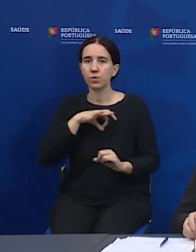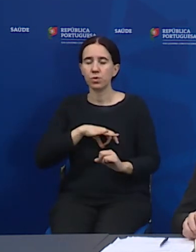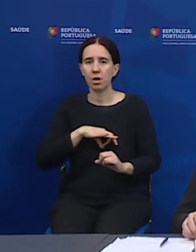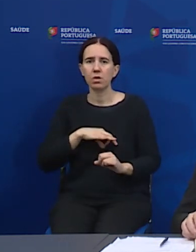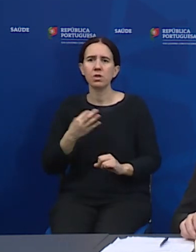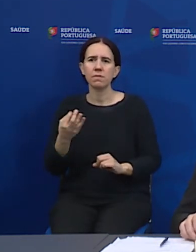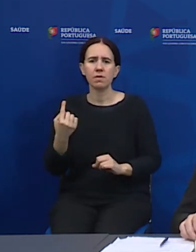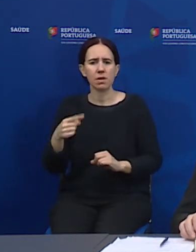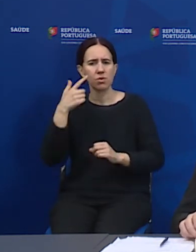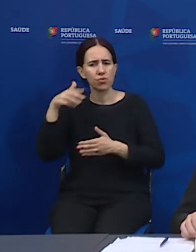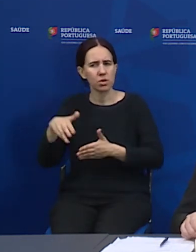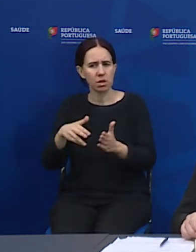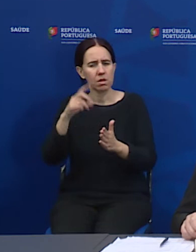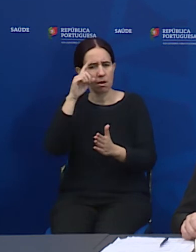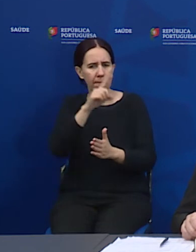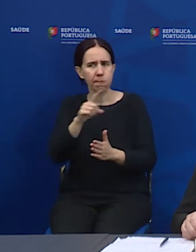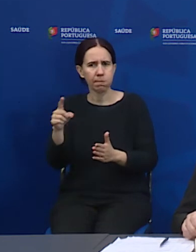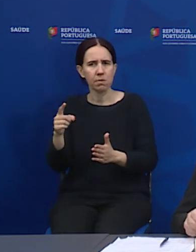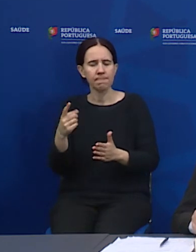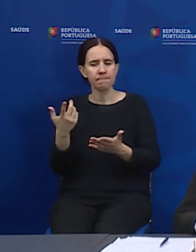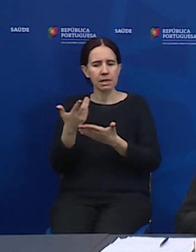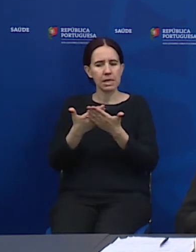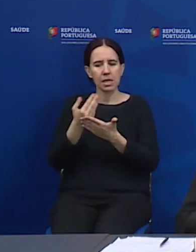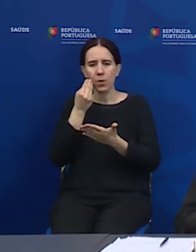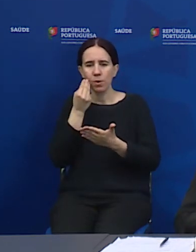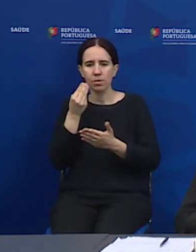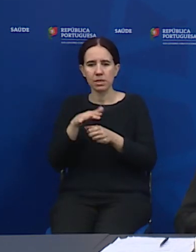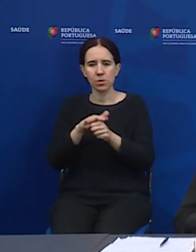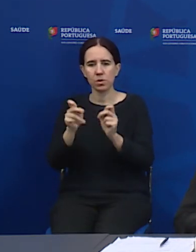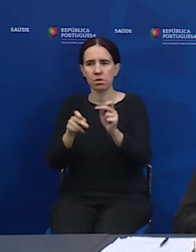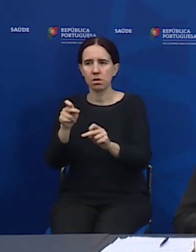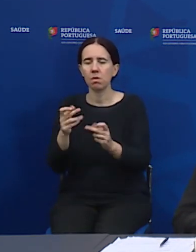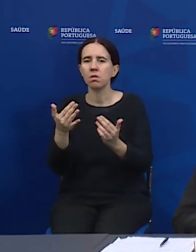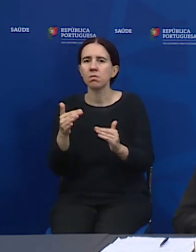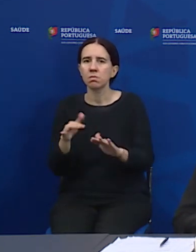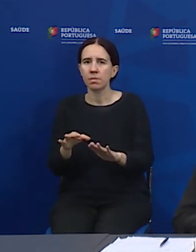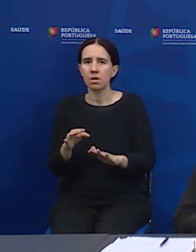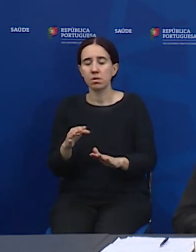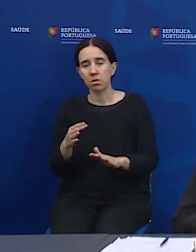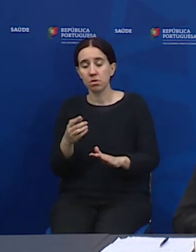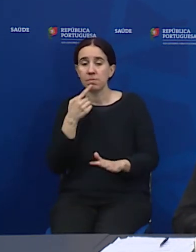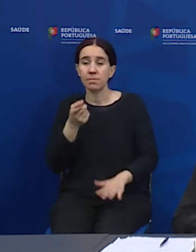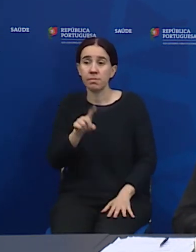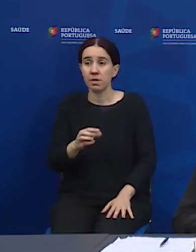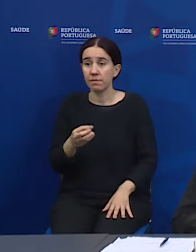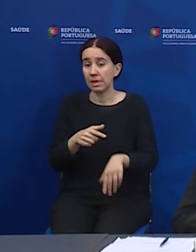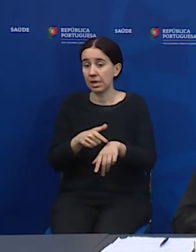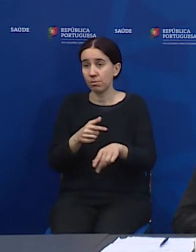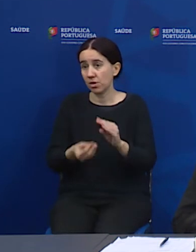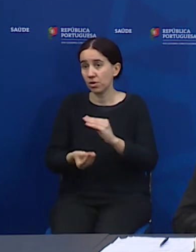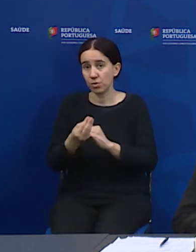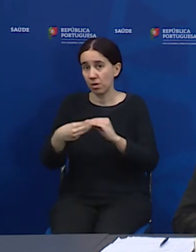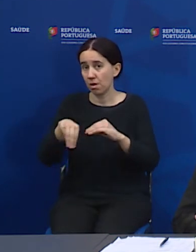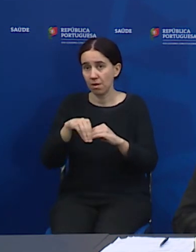tem obviamente estratégias para lidar com estas situações mas estamos mais uma vez em tempos